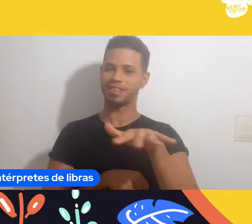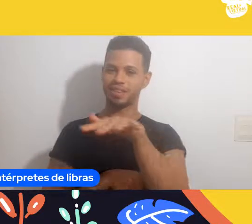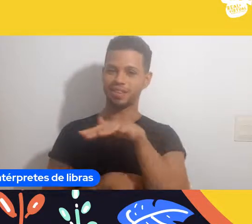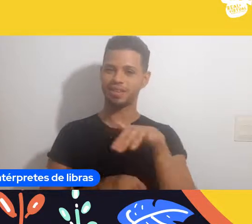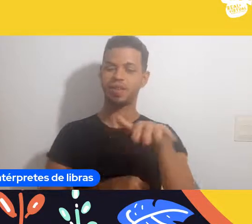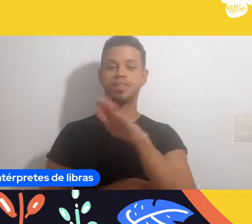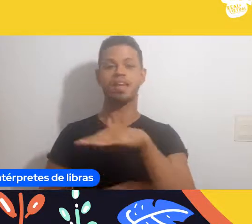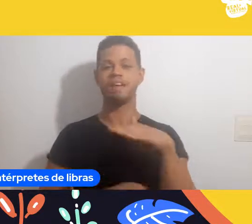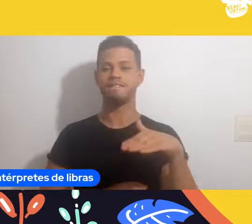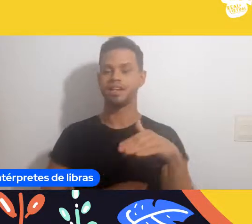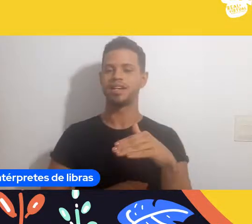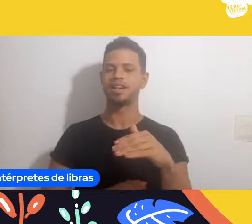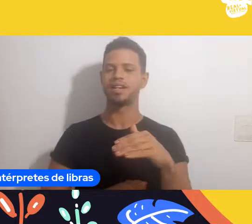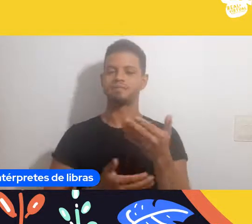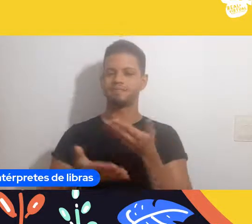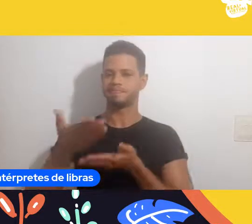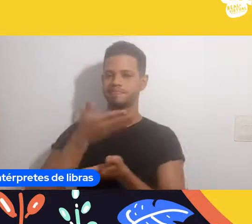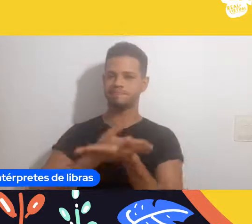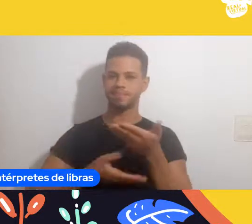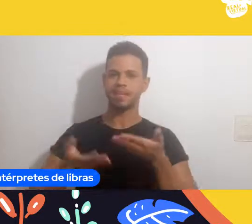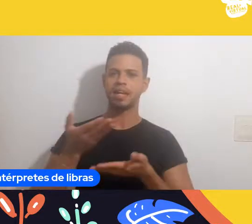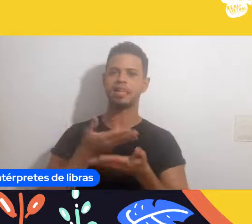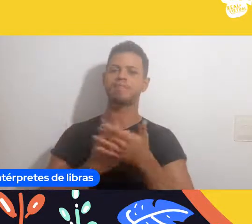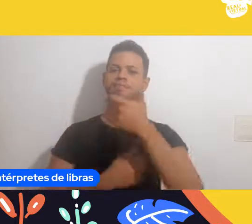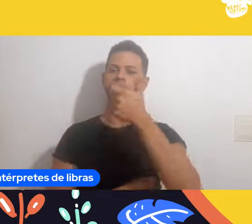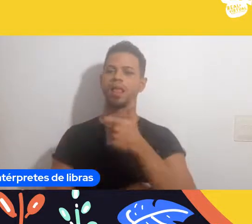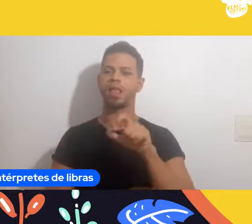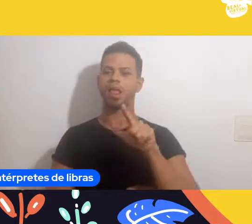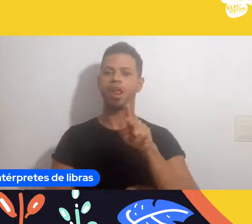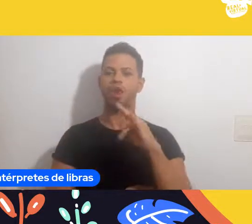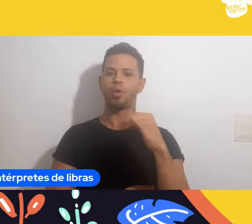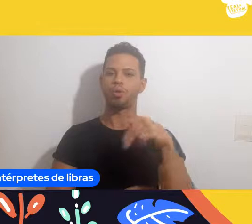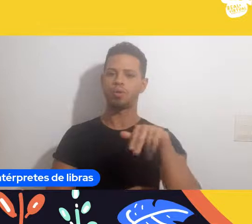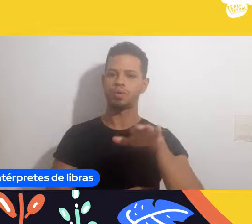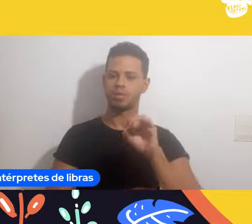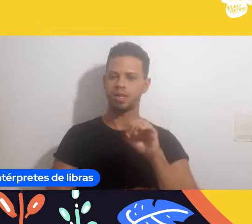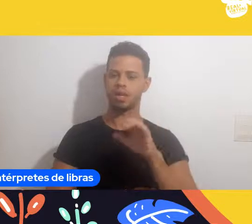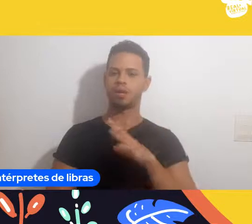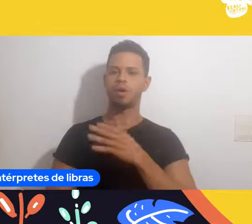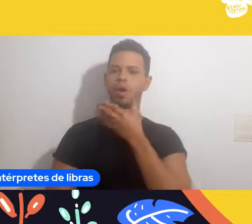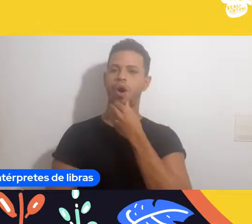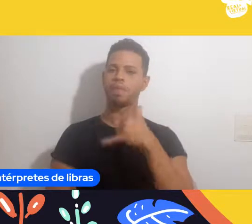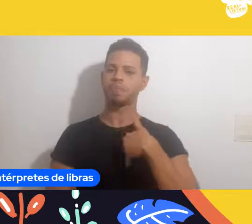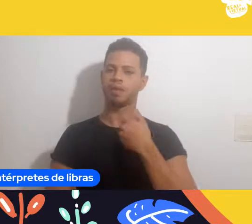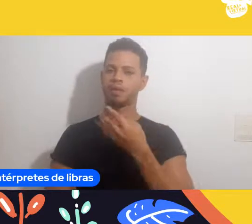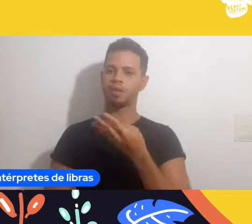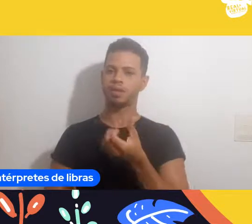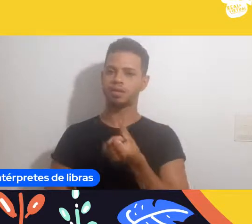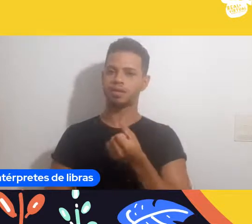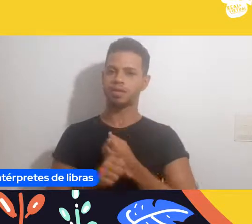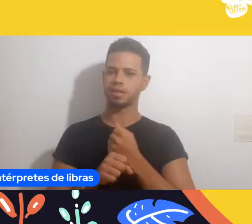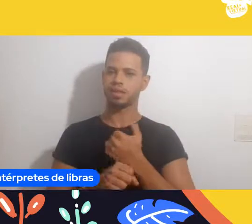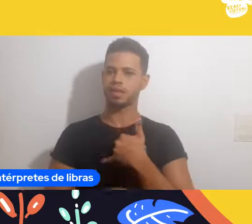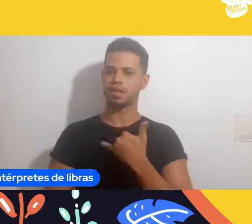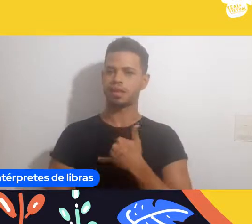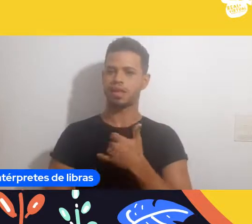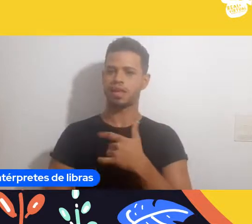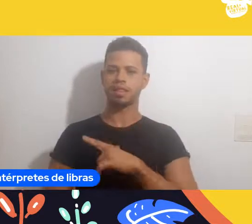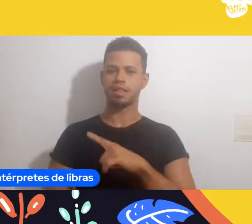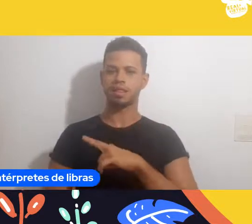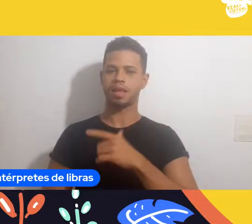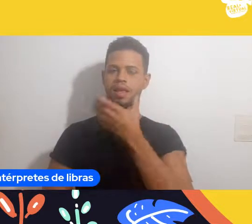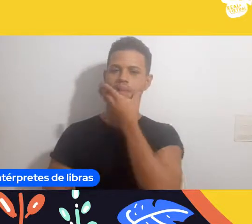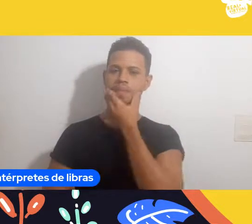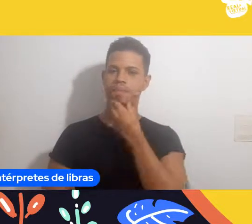Territórios Interativos. Eu sou Luciano Pontes, um homem de 46 anos, tenho barba e